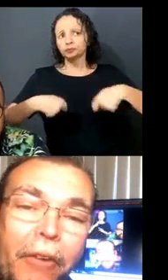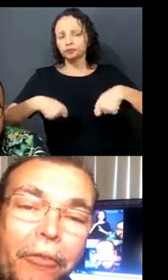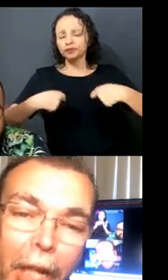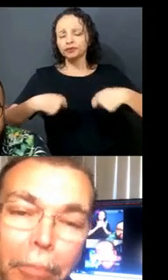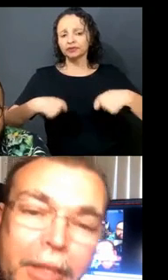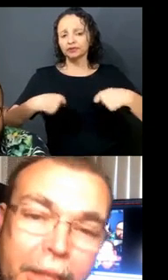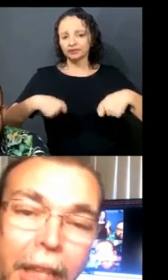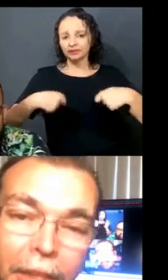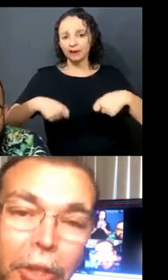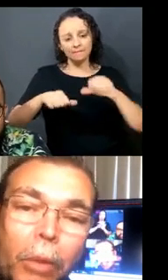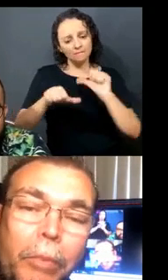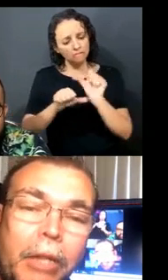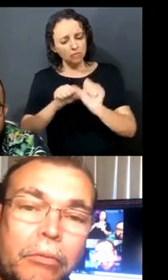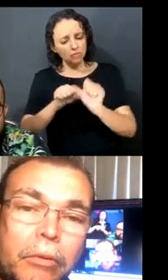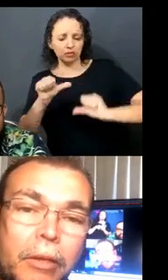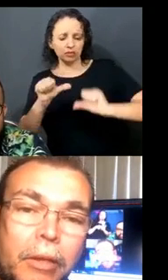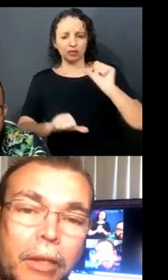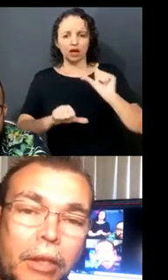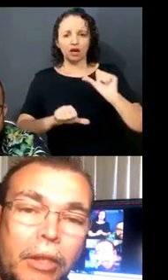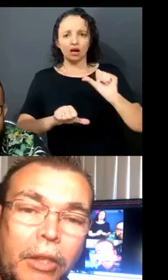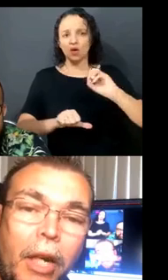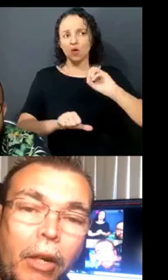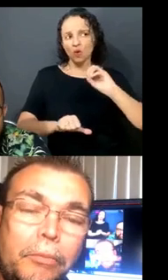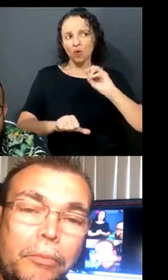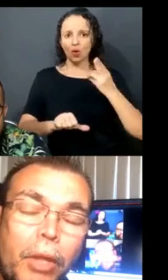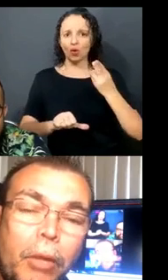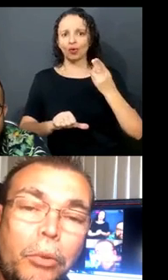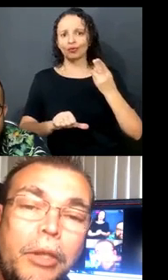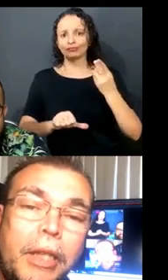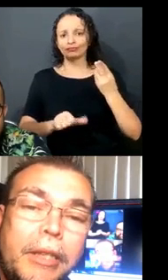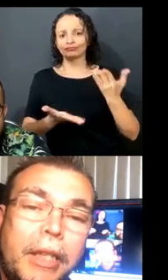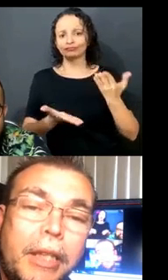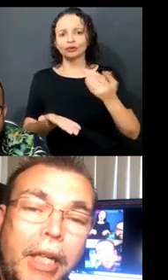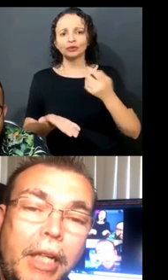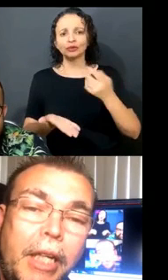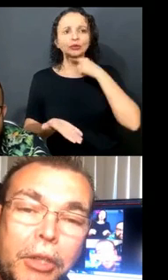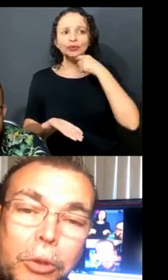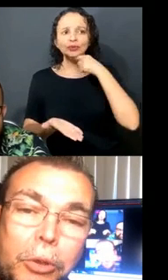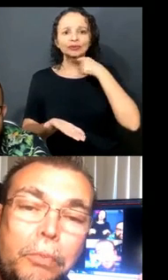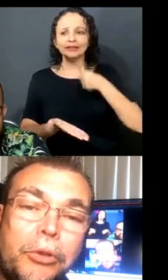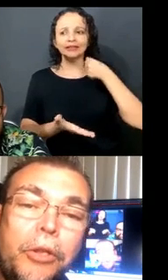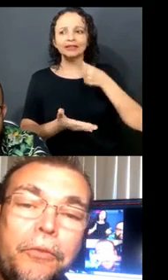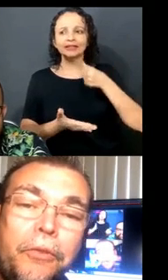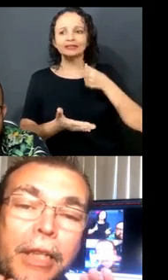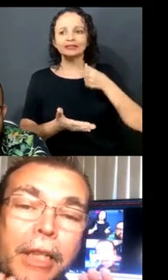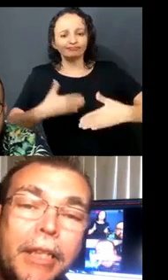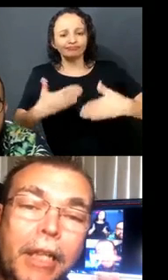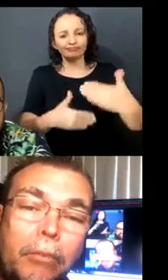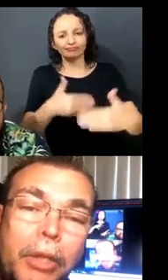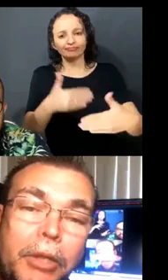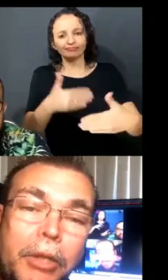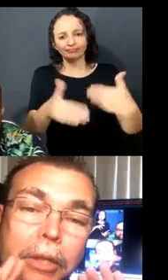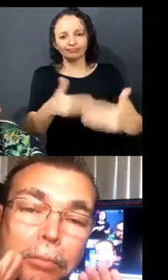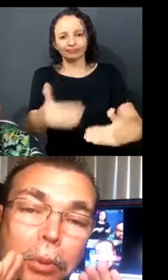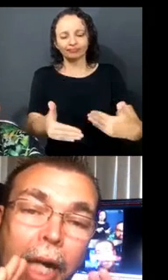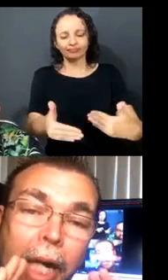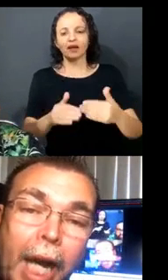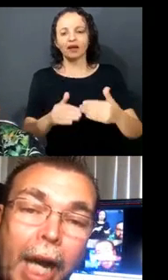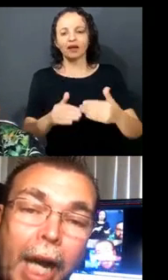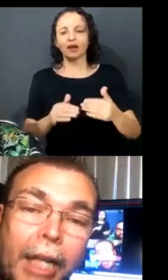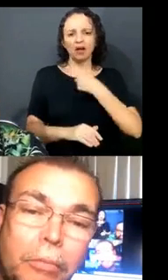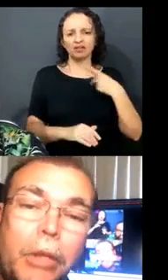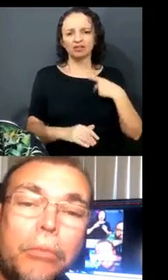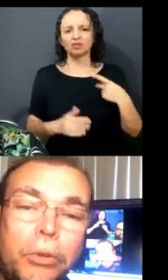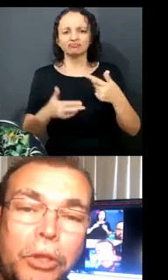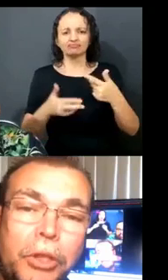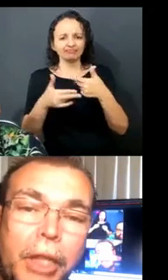um paradigma ou ela ia ficar para trás nesse momento. Então, muitas igrejas, muitos pastores foram